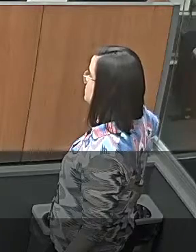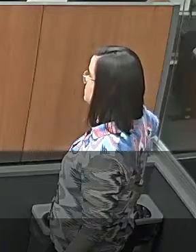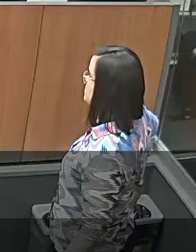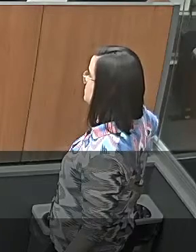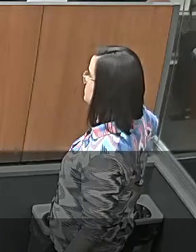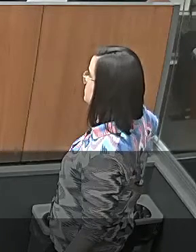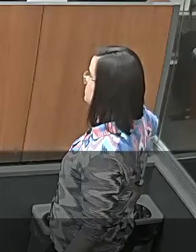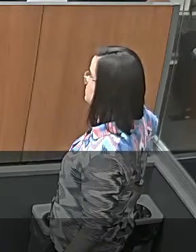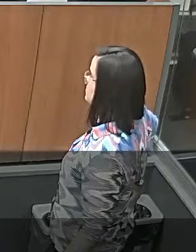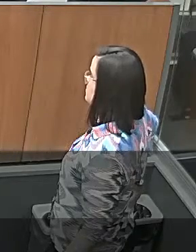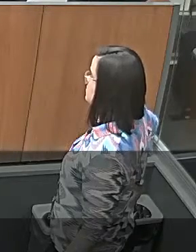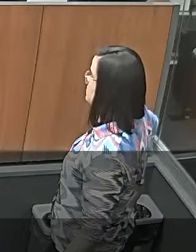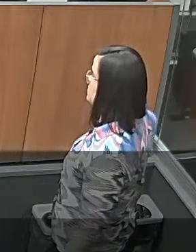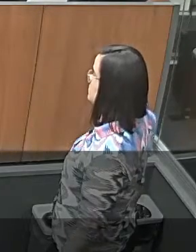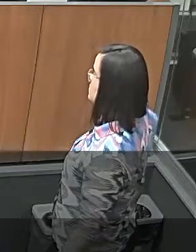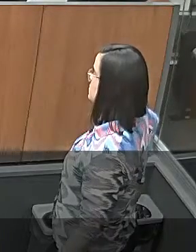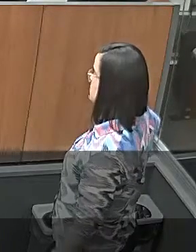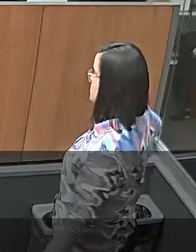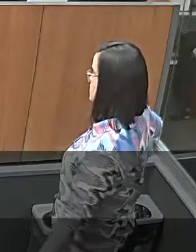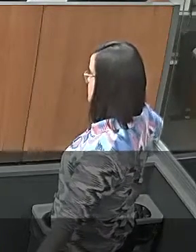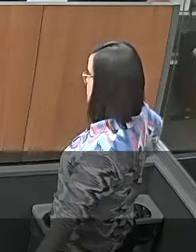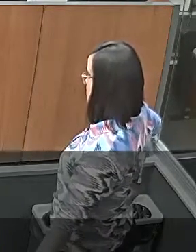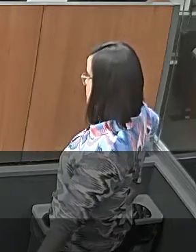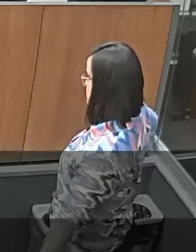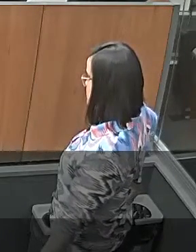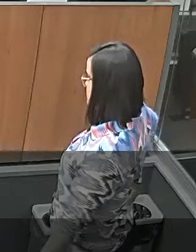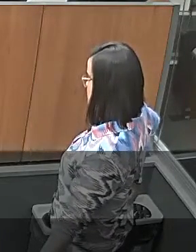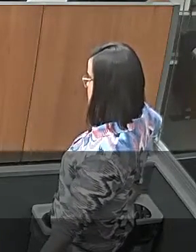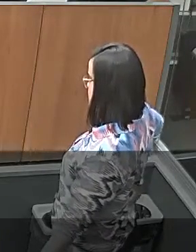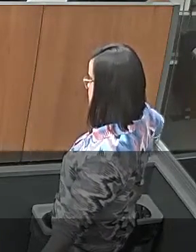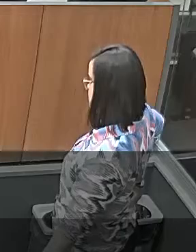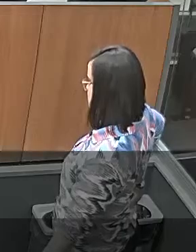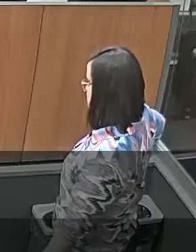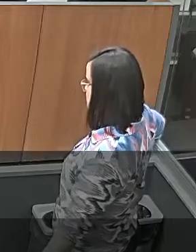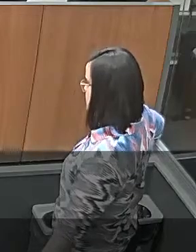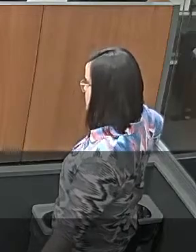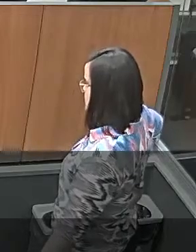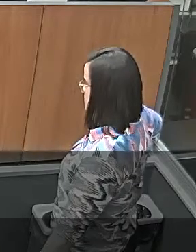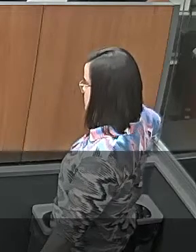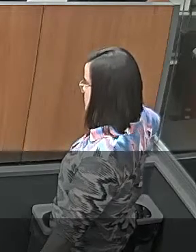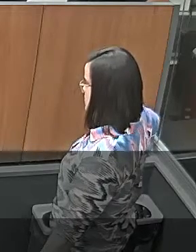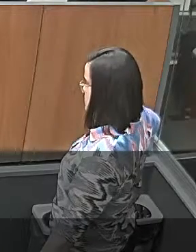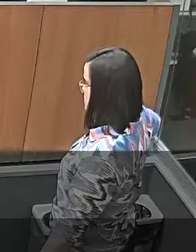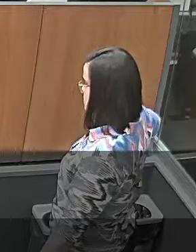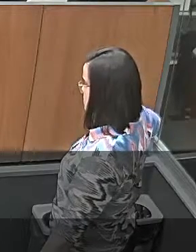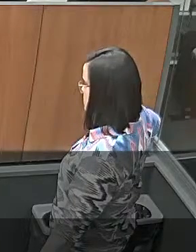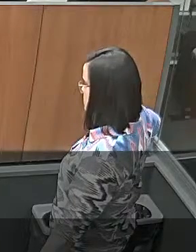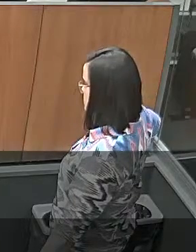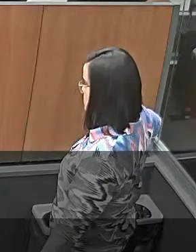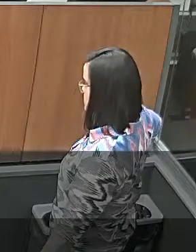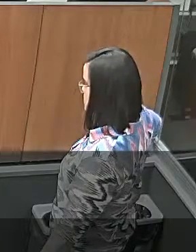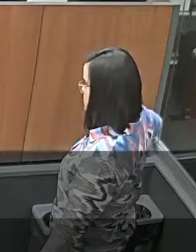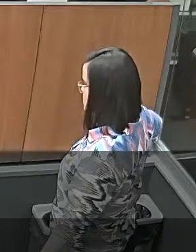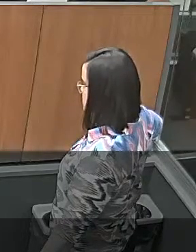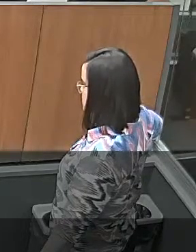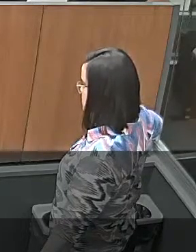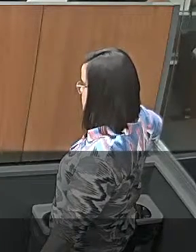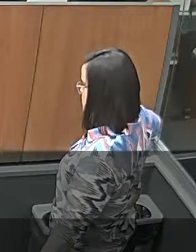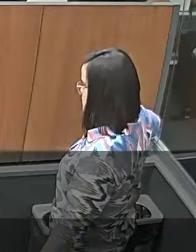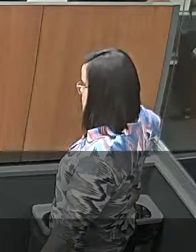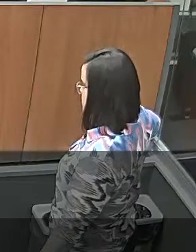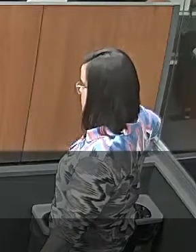2705/2019, seja informado ao presidente dessa casa o tema enumerado abaixo que foi indicado por essa comissão para ser enfatizado na prestação de informação